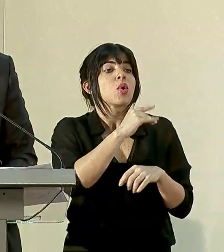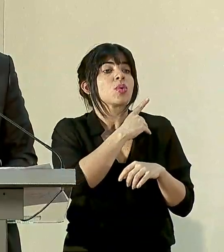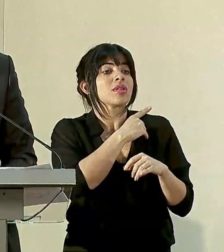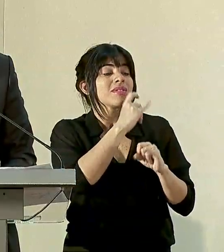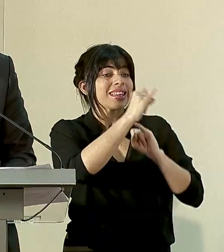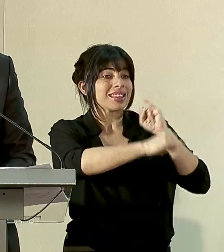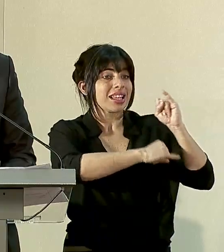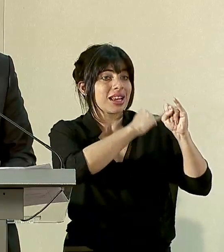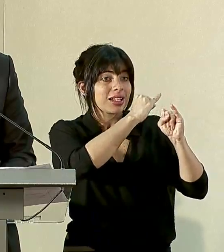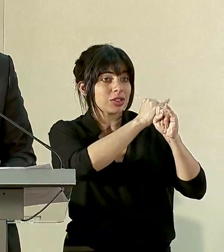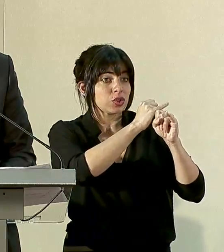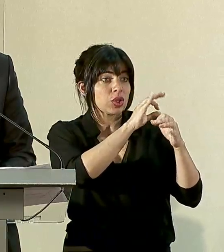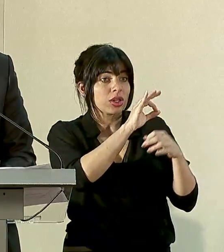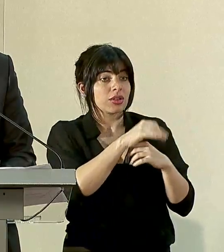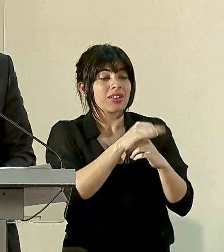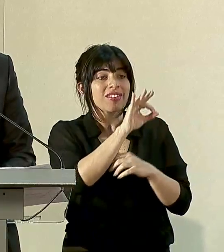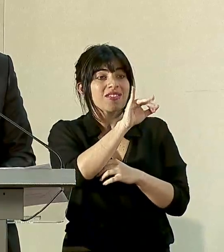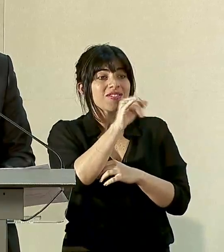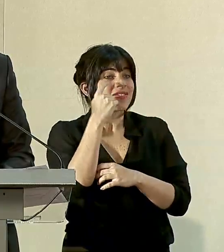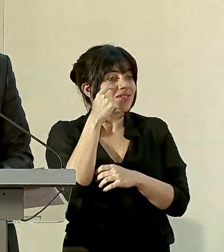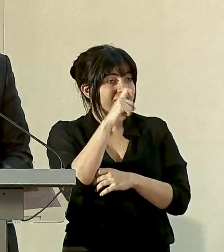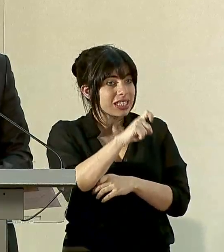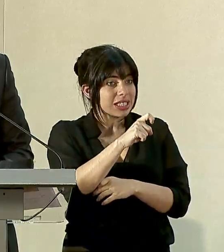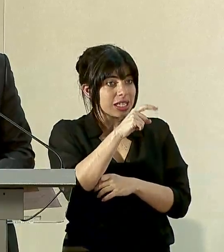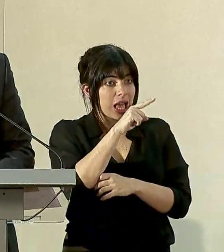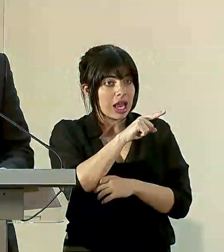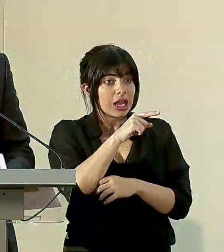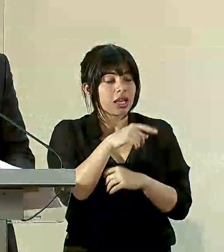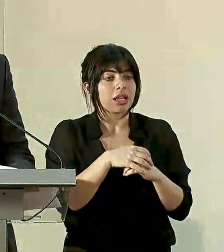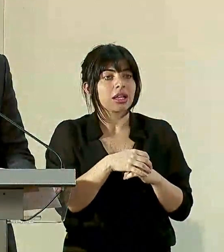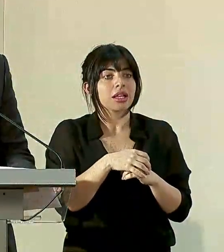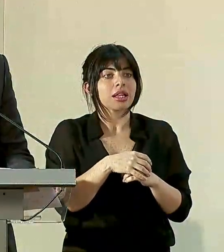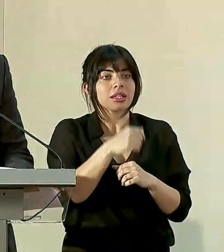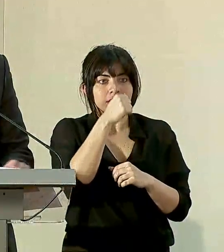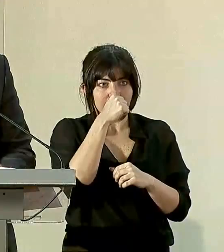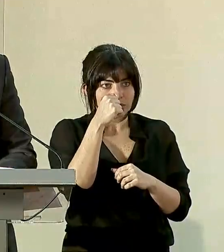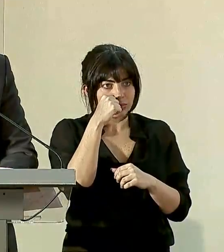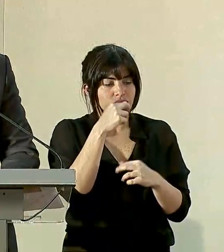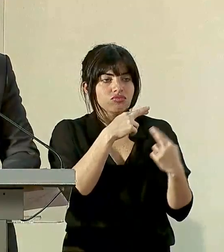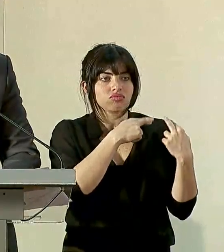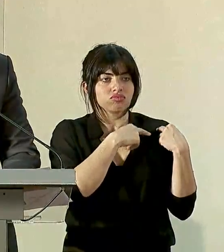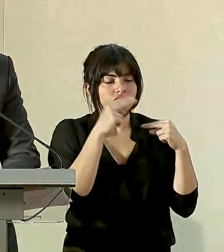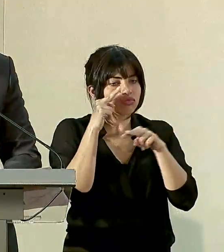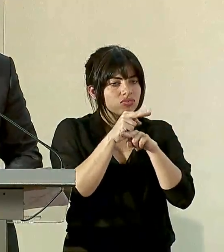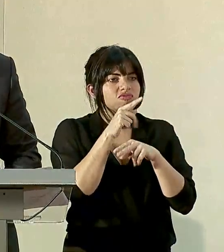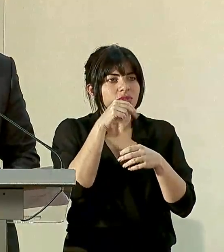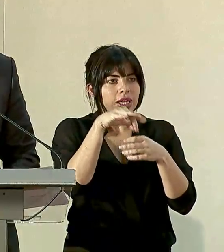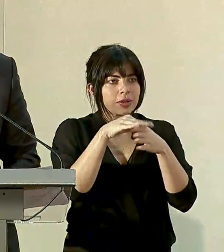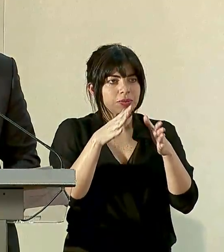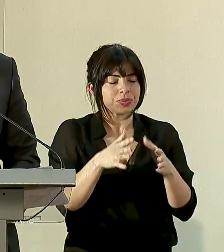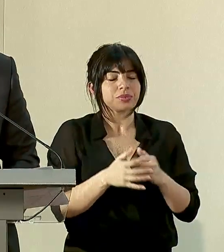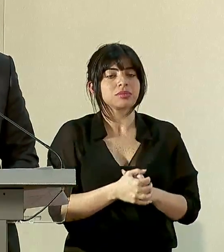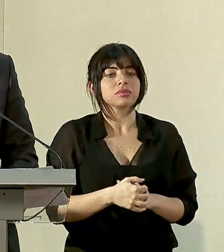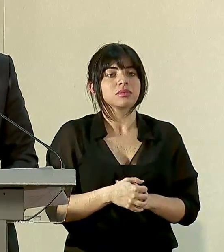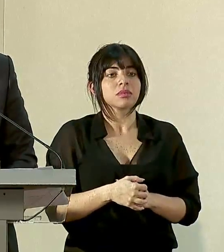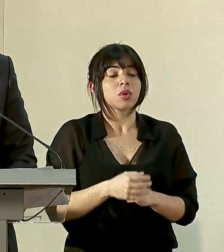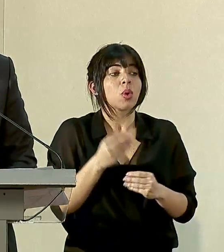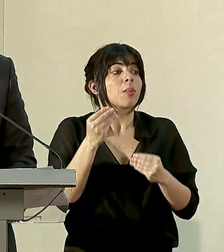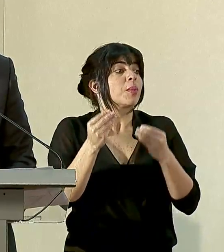Internacional de Fiscalización de Estupefacientes. Los productos